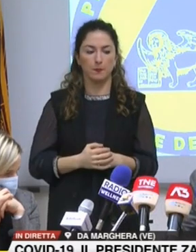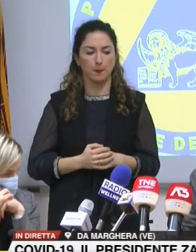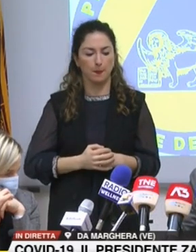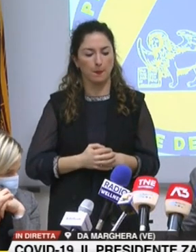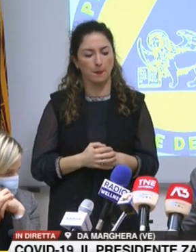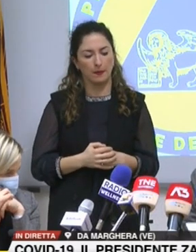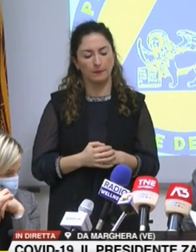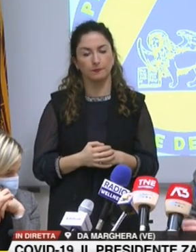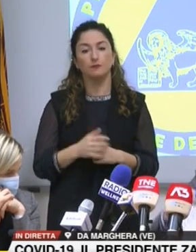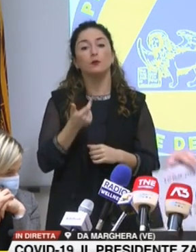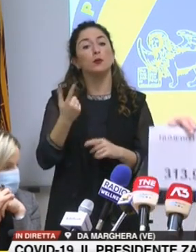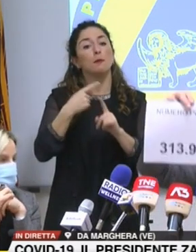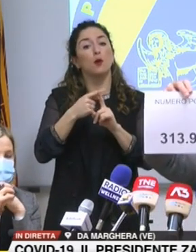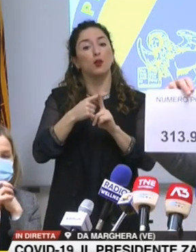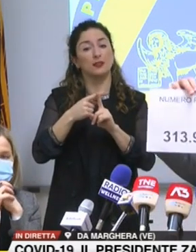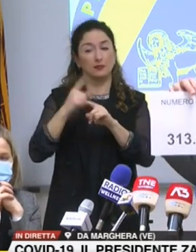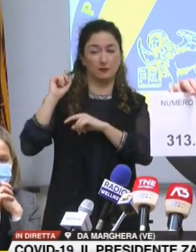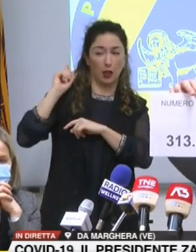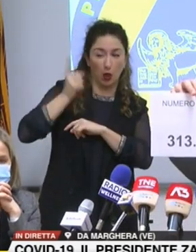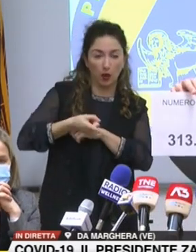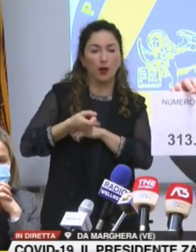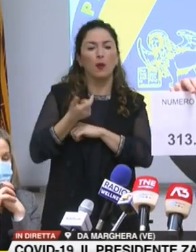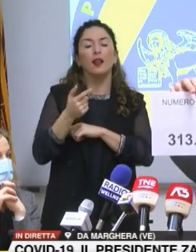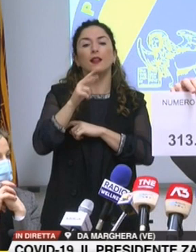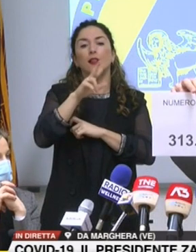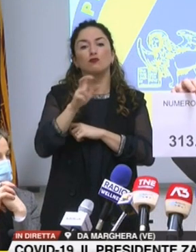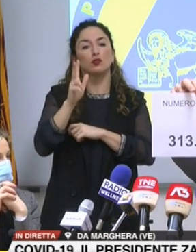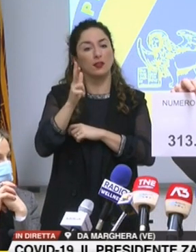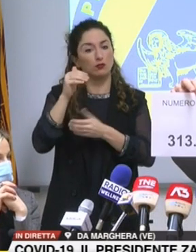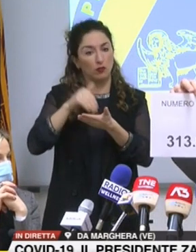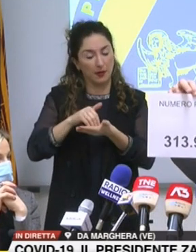calcoli. Il numero di positivi dall'inizio del contagio sono